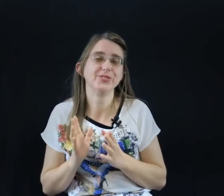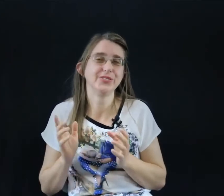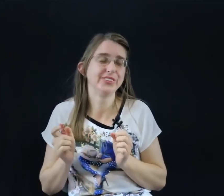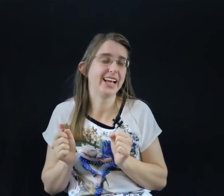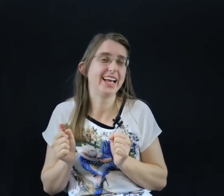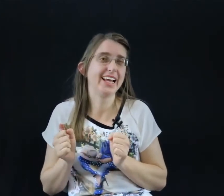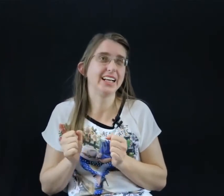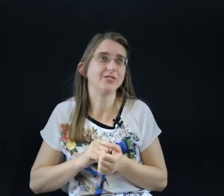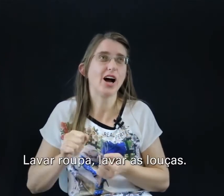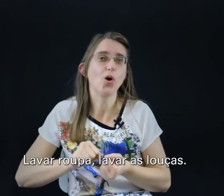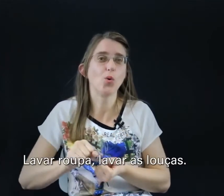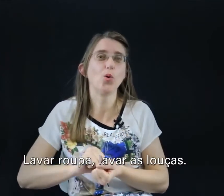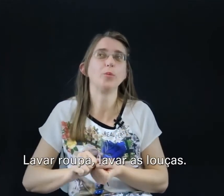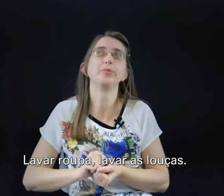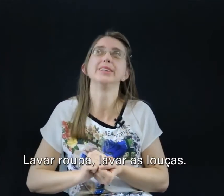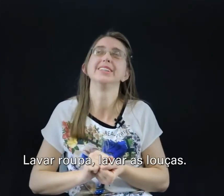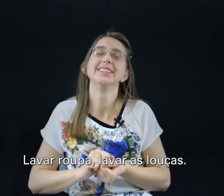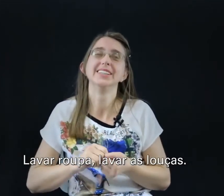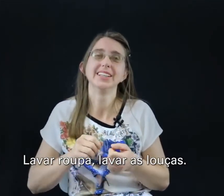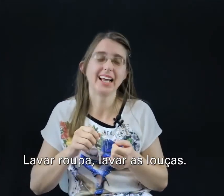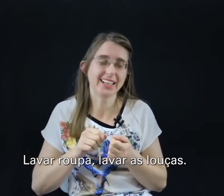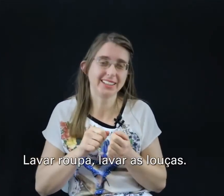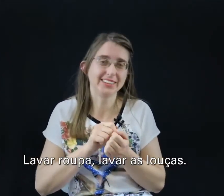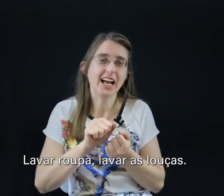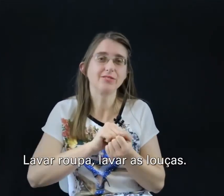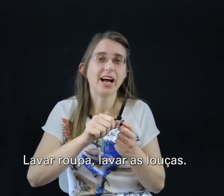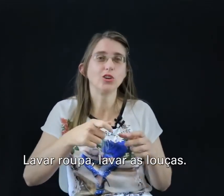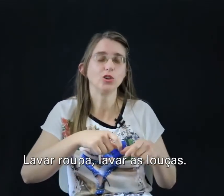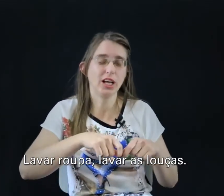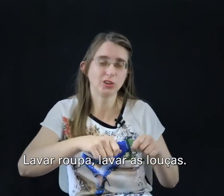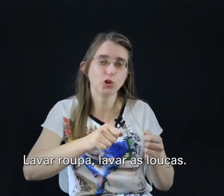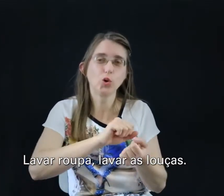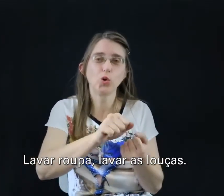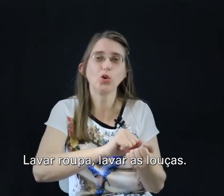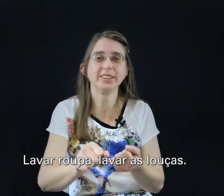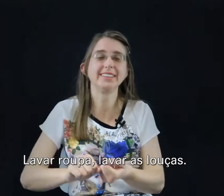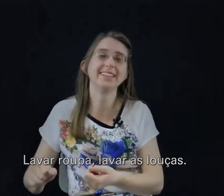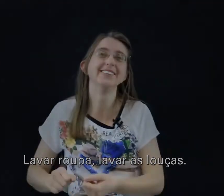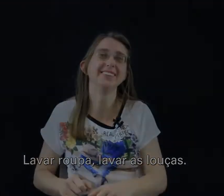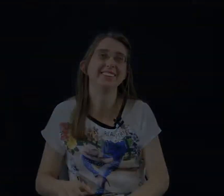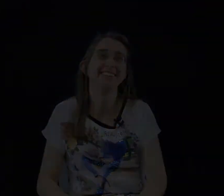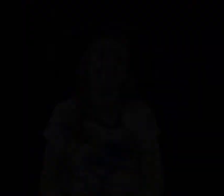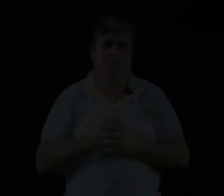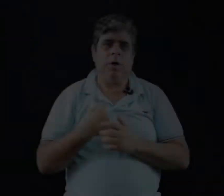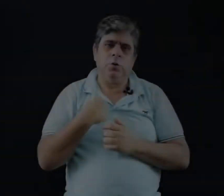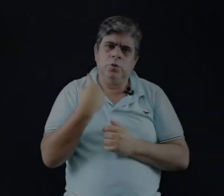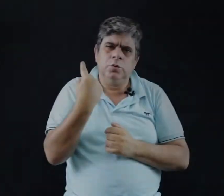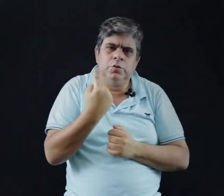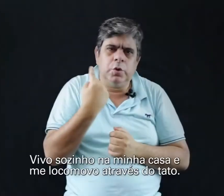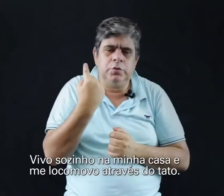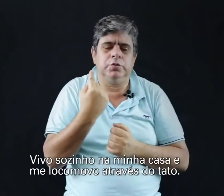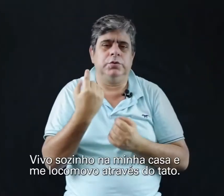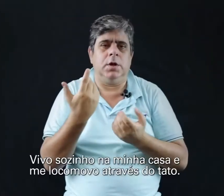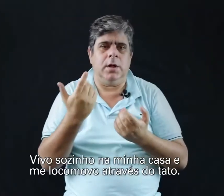sim, lavar roupa, lavar as louças.